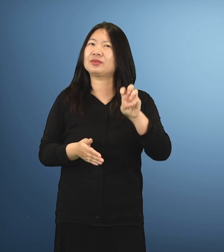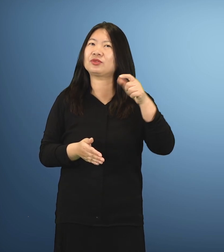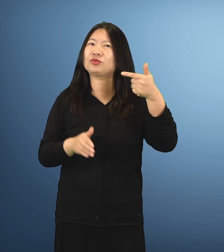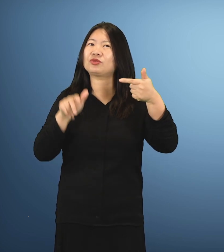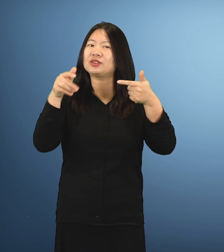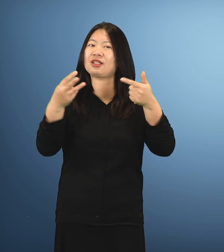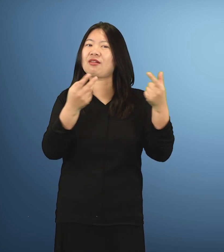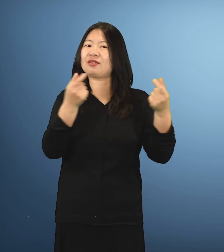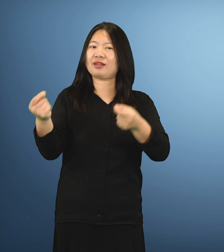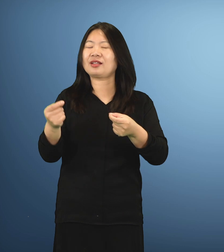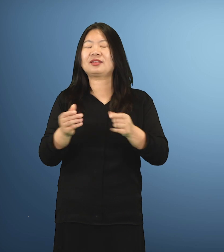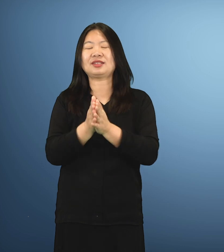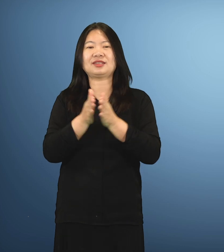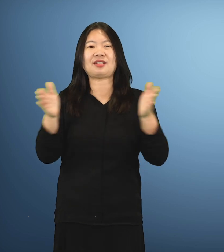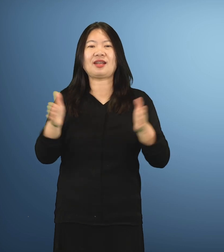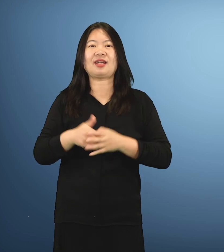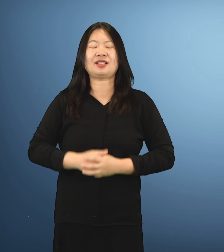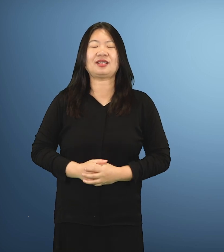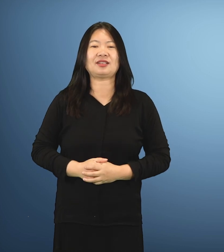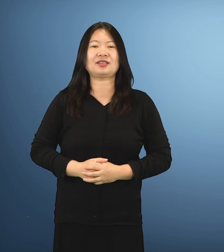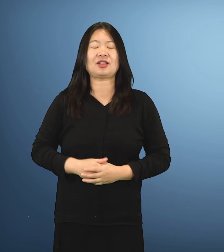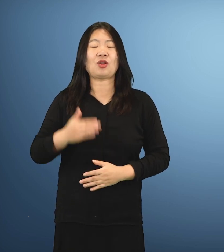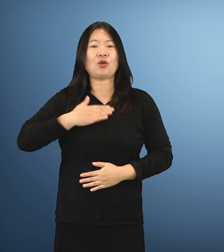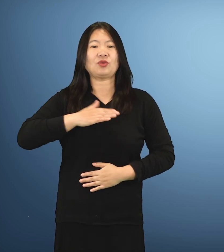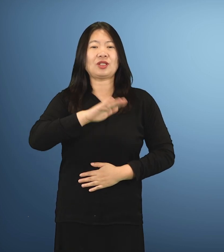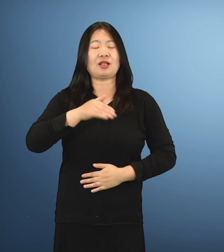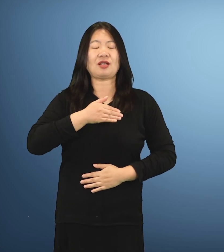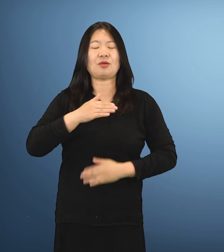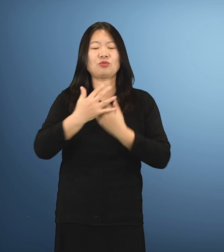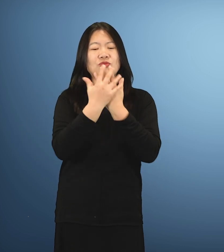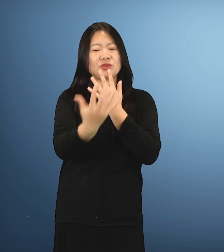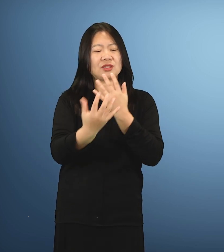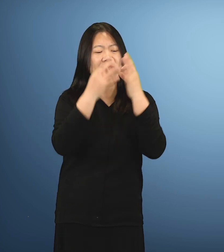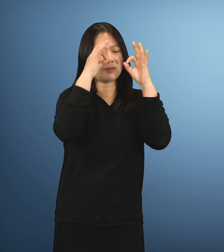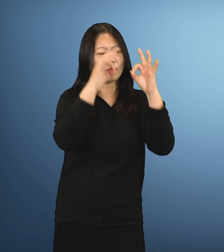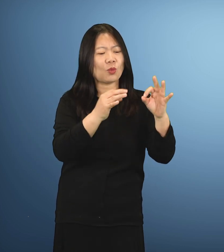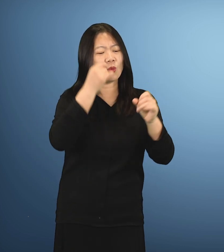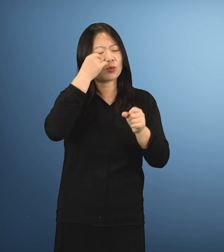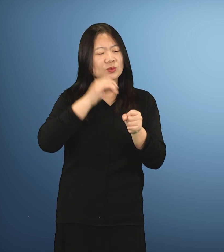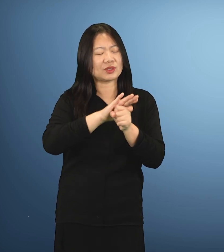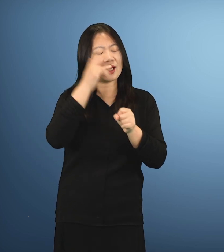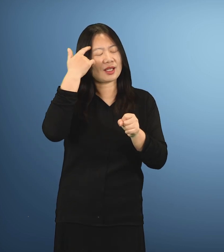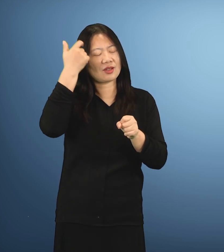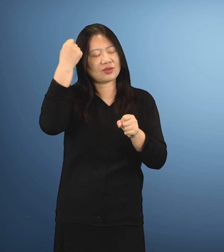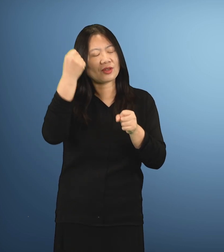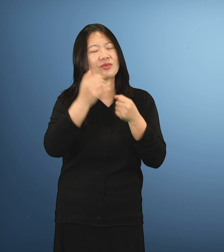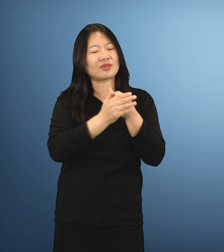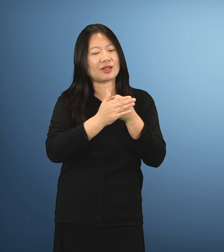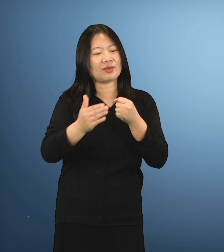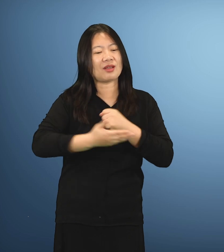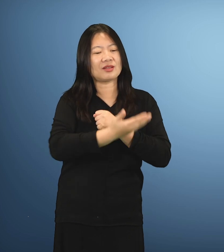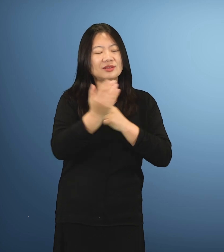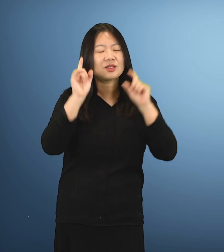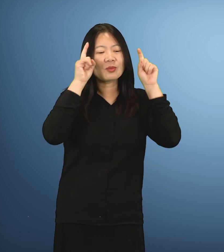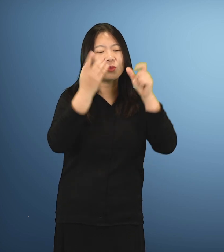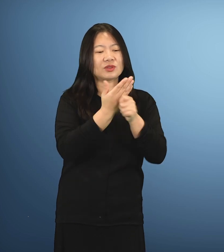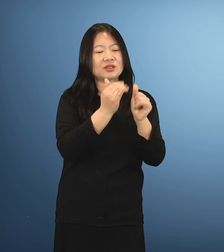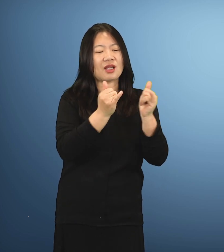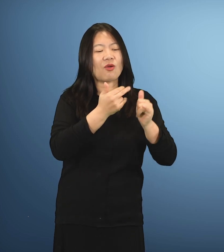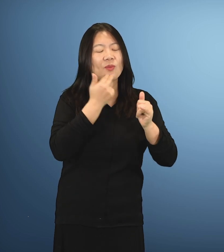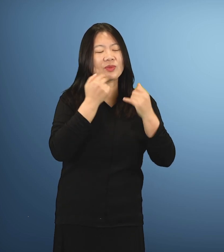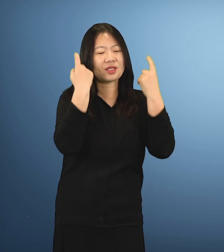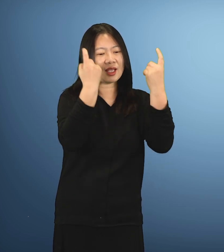36절 다 같이 시작. 무리를 보시고 불쌍히 여기시니 이는 그들이 목자 없는 양과